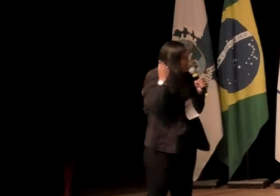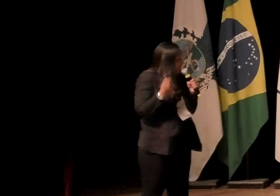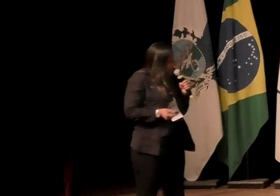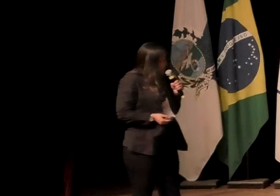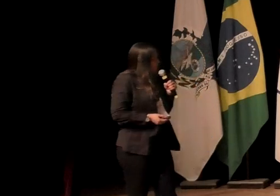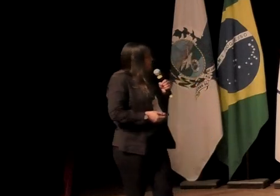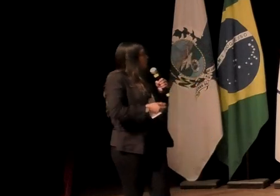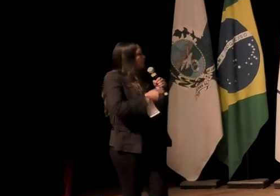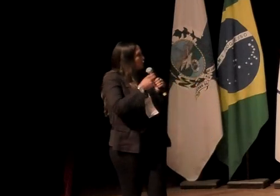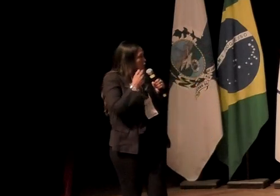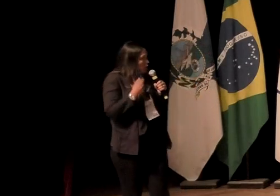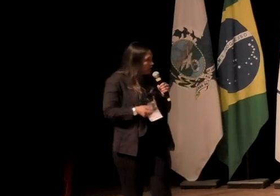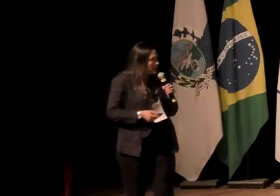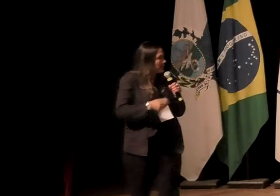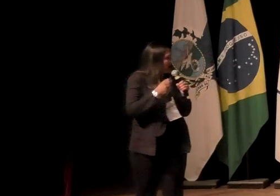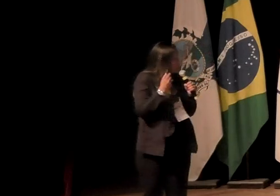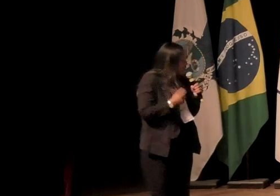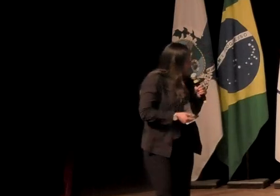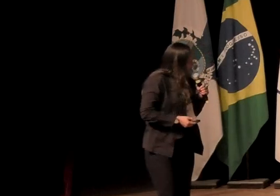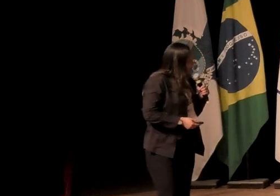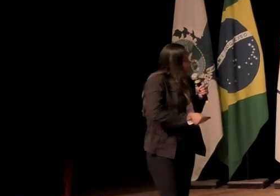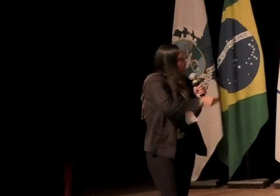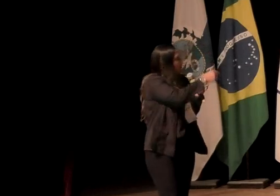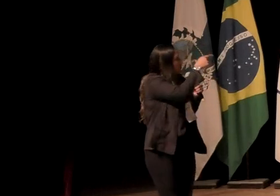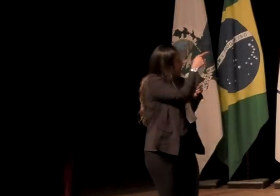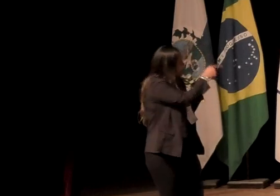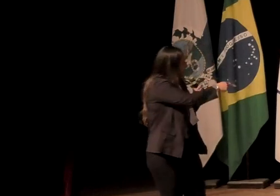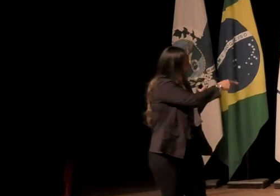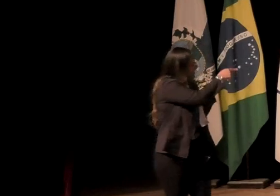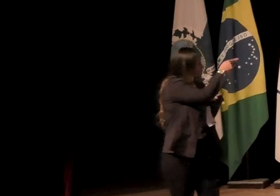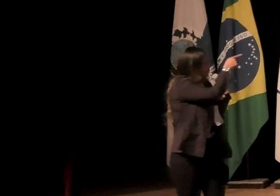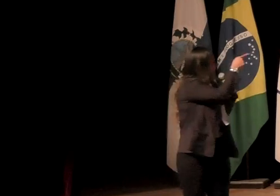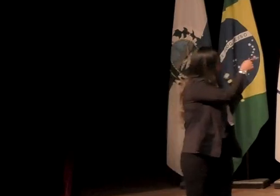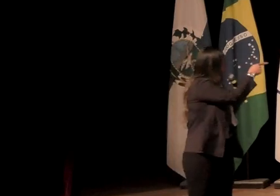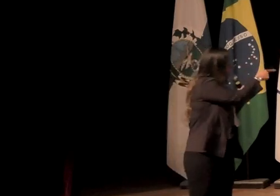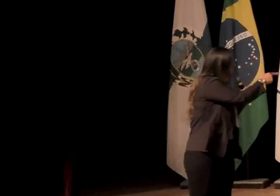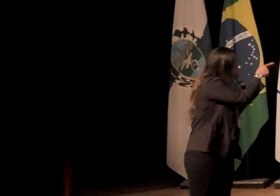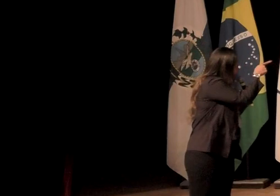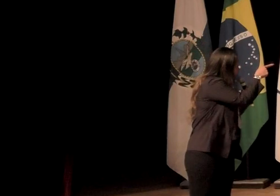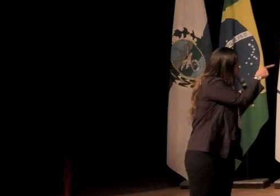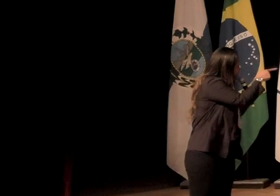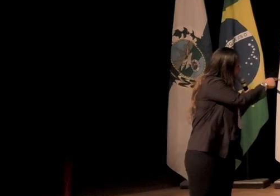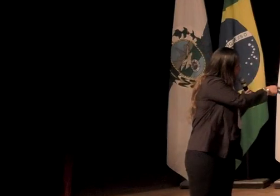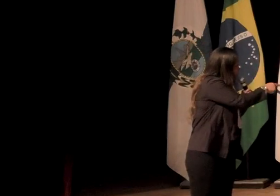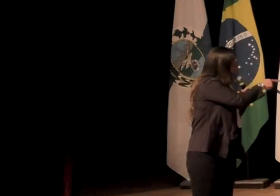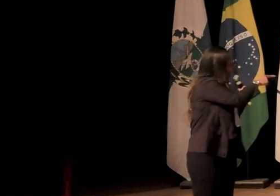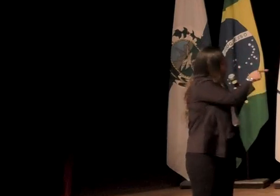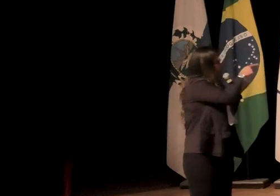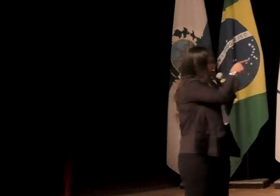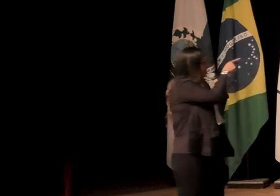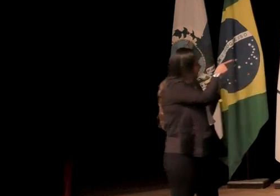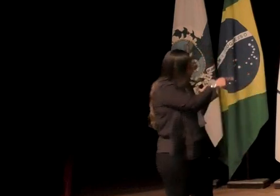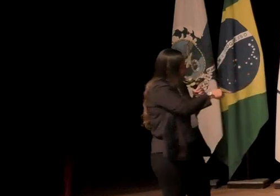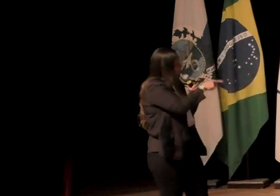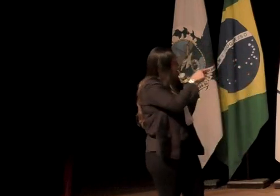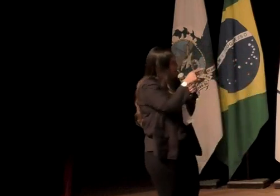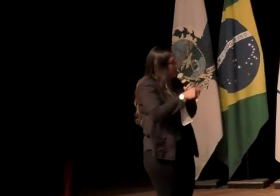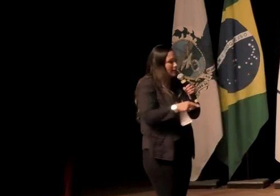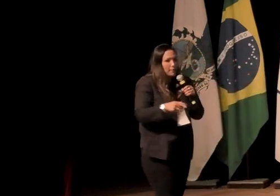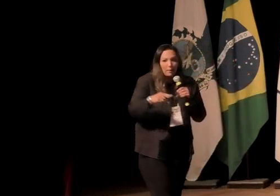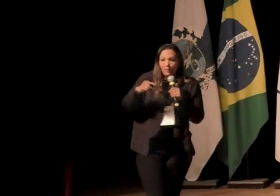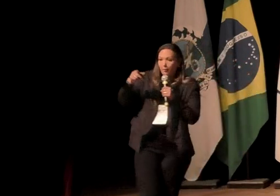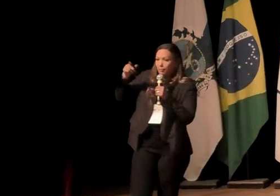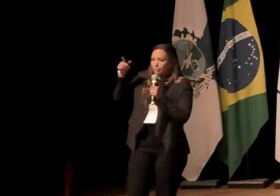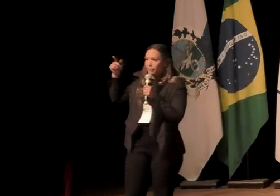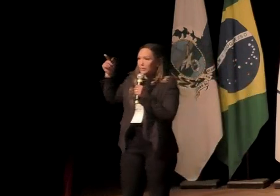fazendo funções e ações de maneira que a gente priorize e faça de